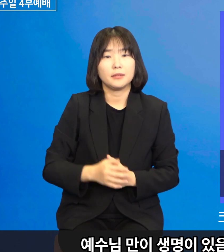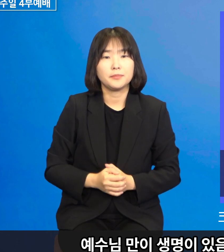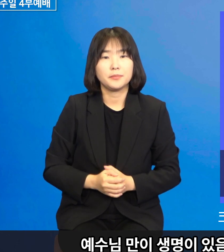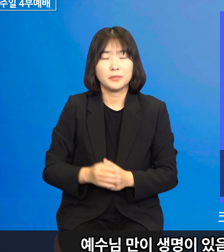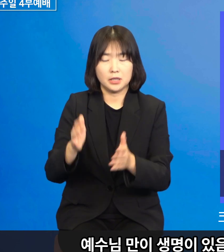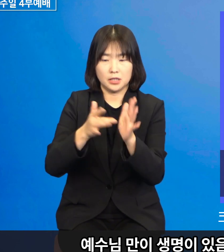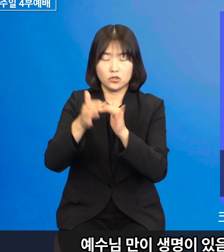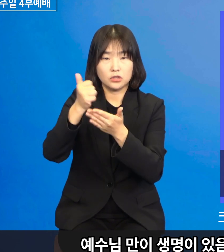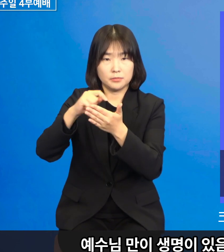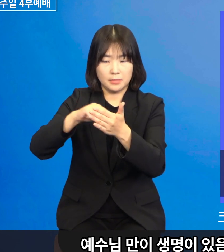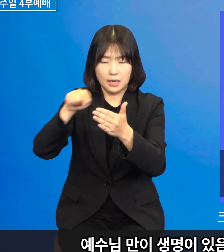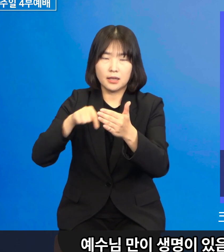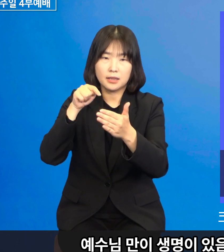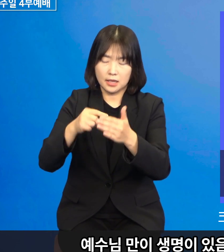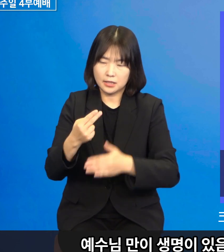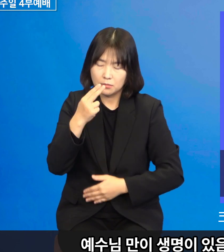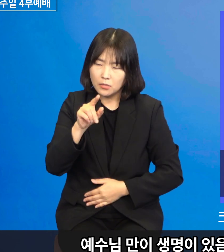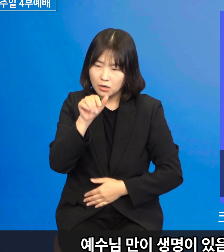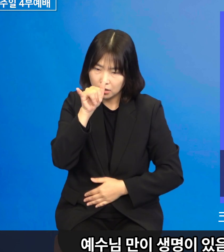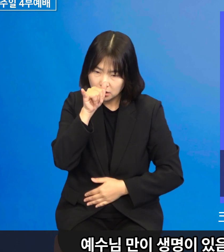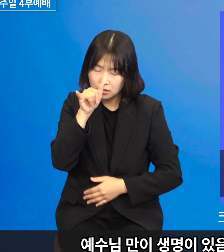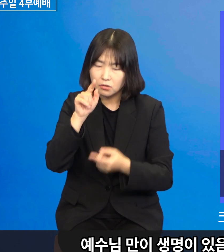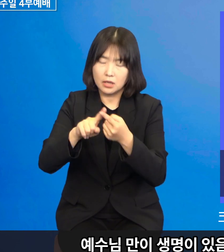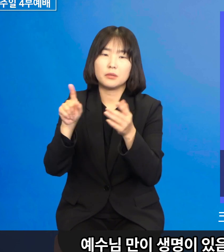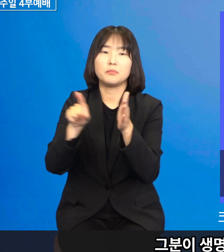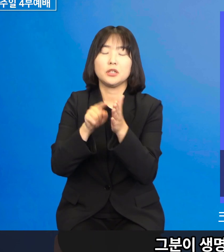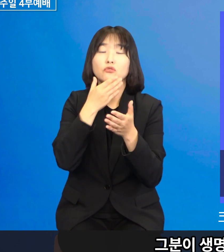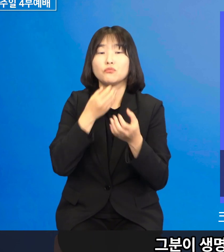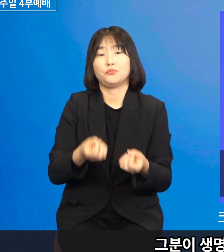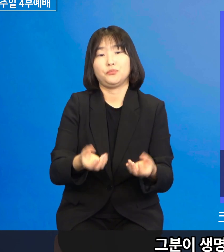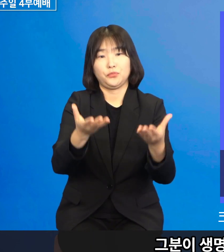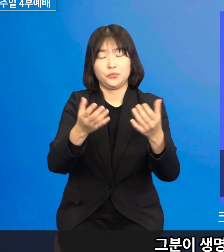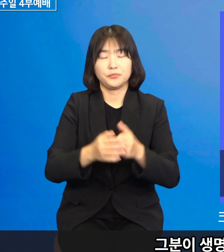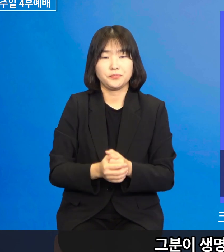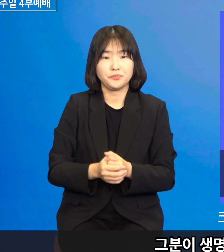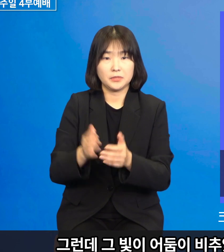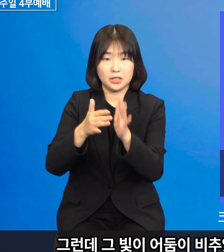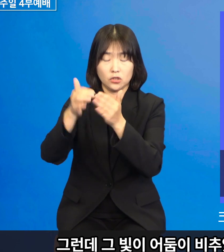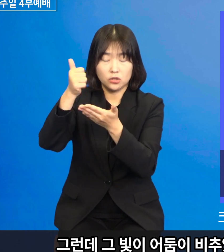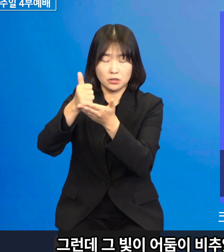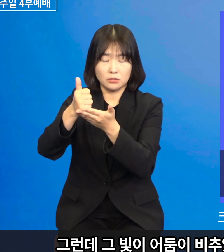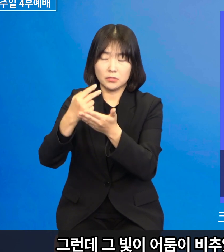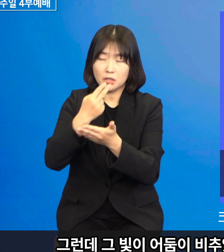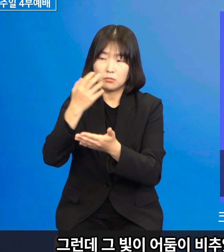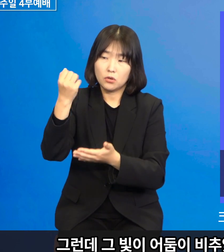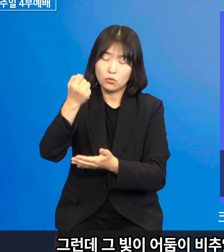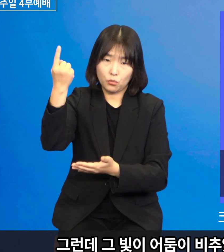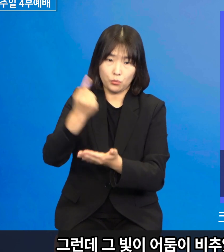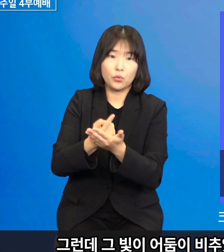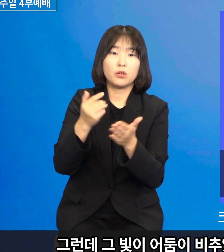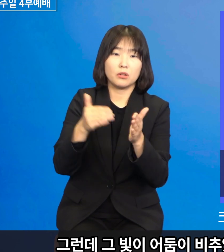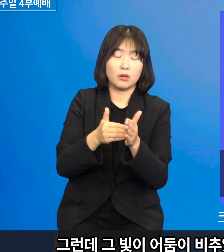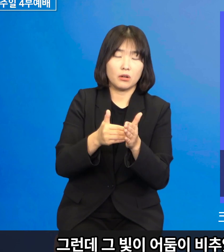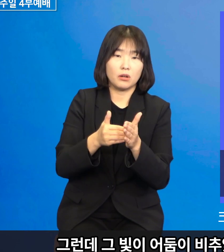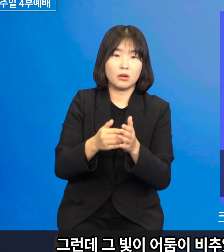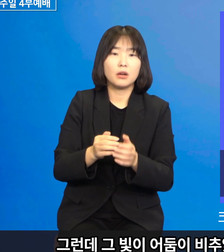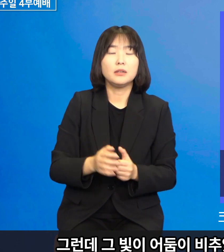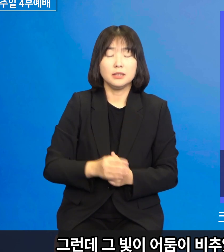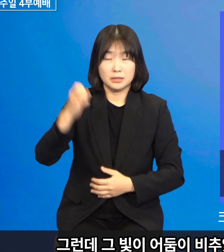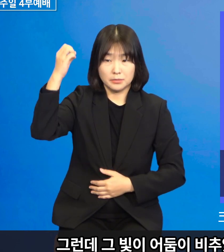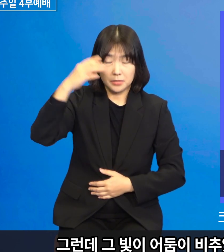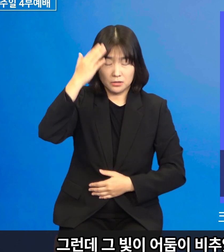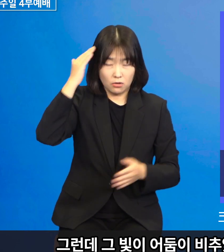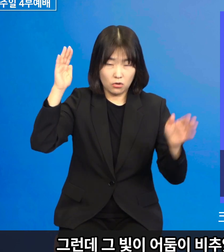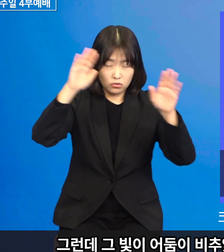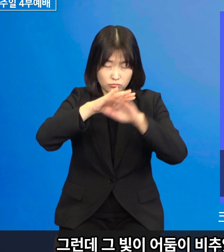예수님 안에 생명이 있음을 믿으시길 축복합니다. 그분이 생명으로 오셨어요. 그런데 그 빛이 어둠에 비추었지만